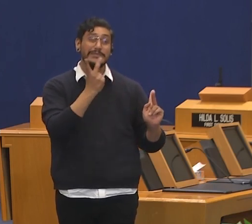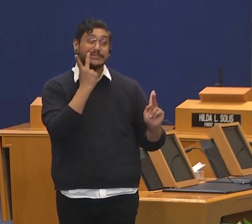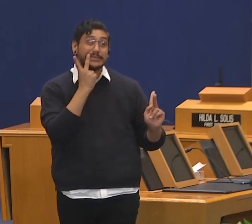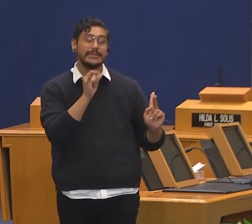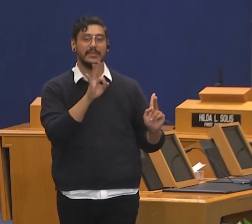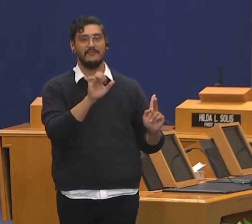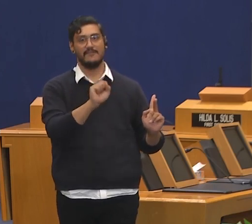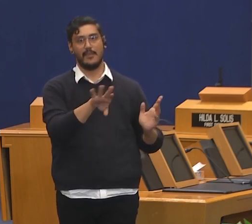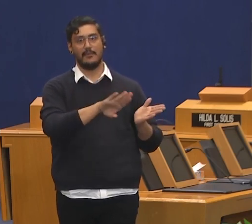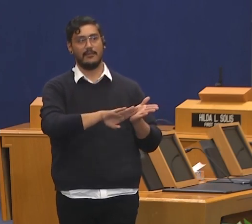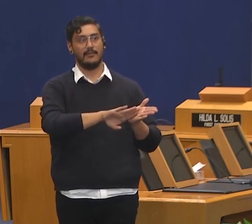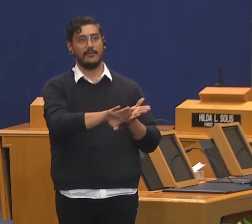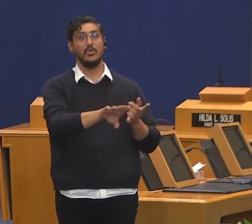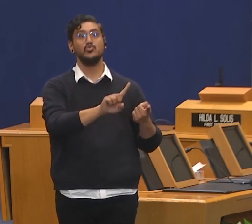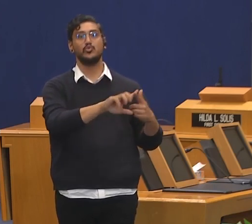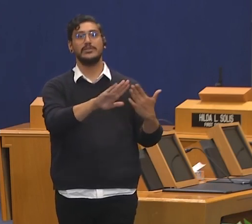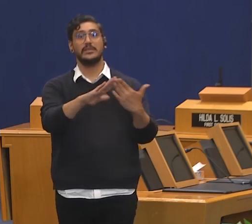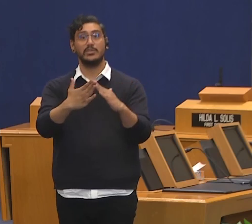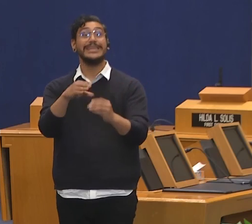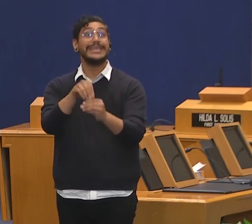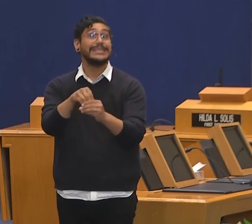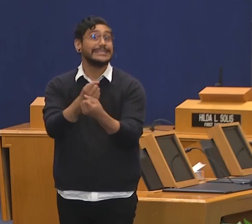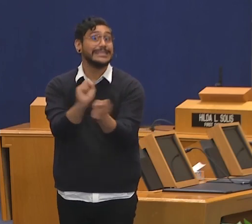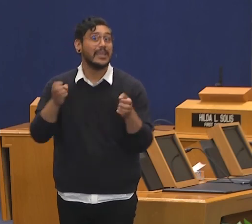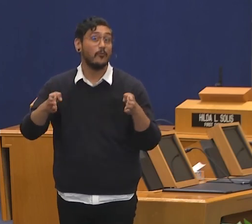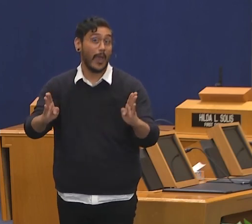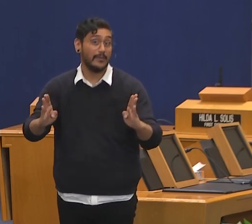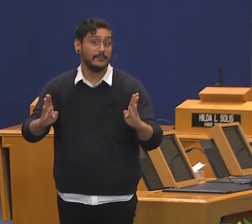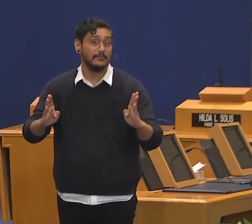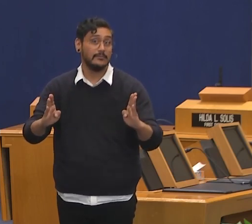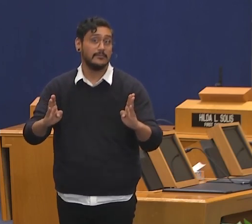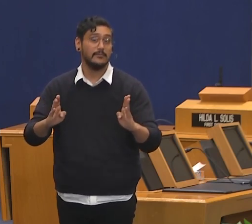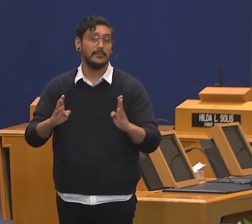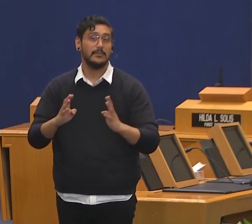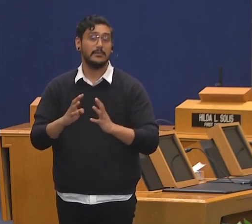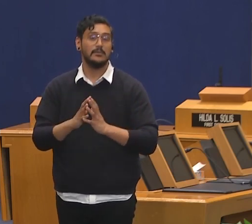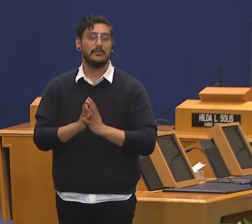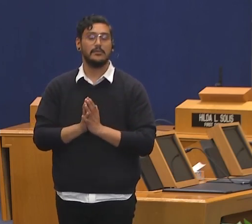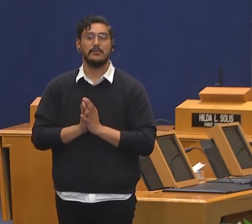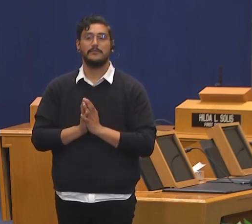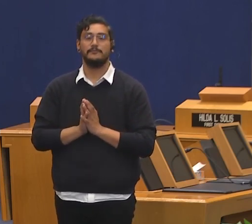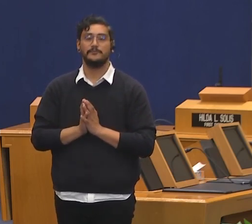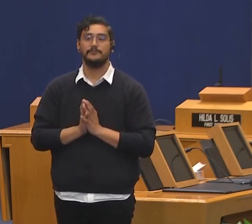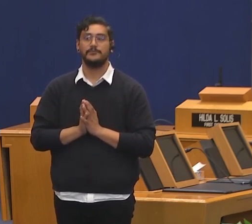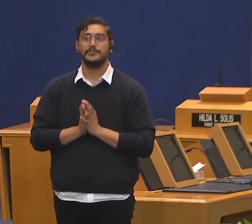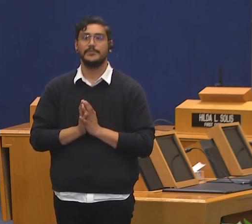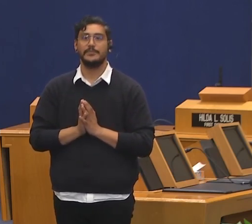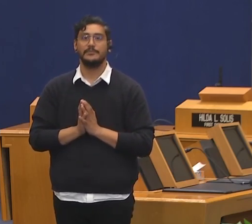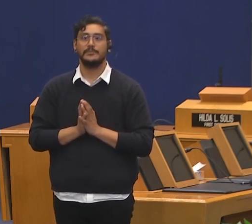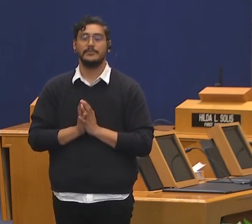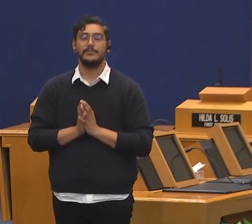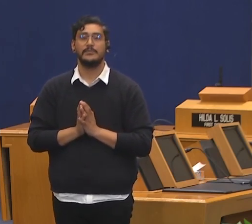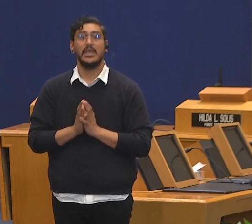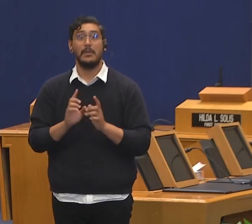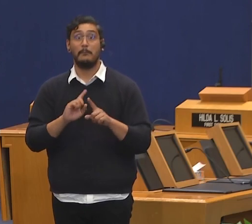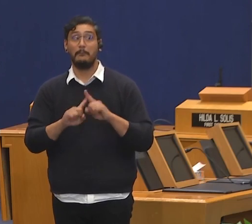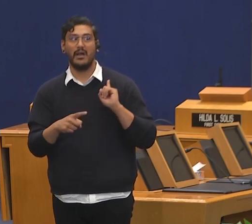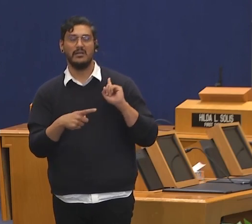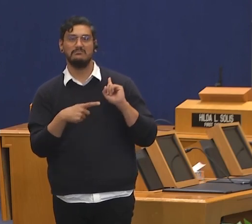la comunidad de una manera segura. Pero la fiscal Lacey rehúsa poner la seguridad de todos ustedes a